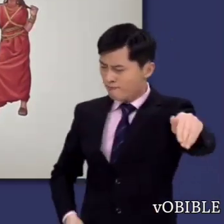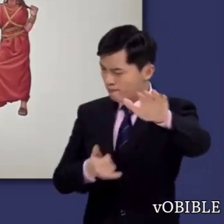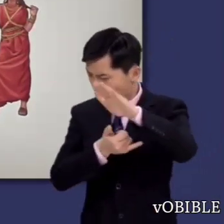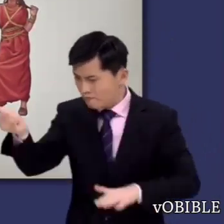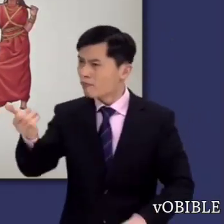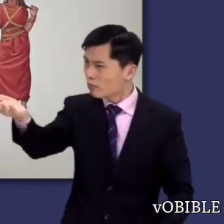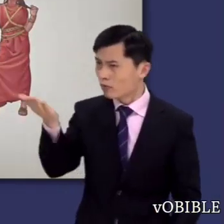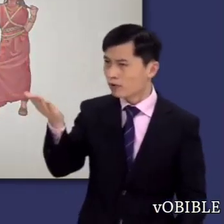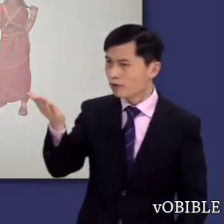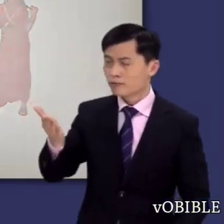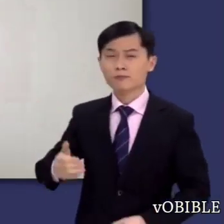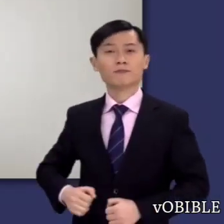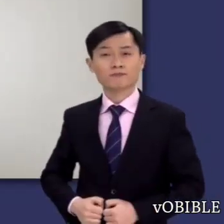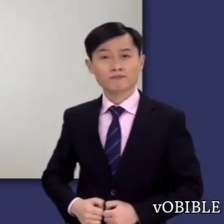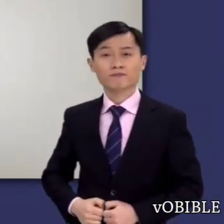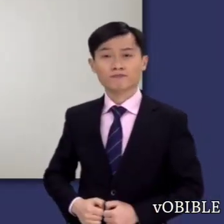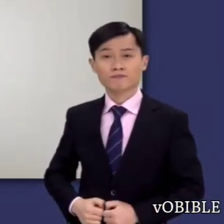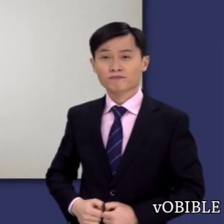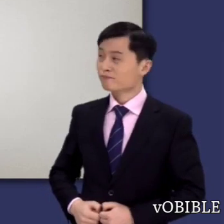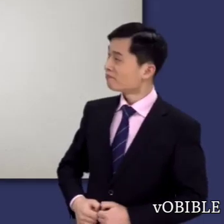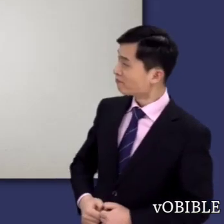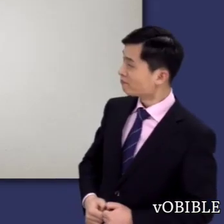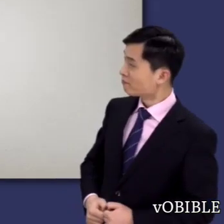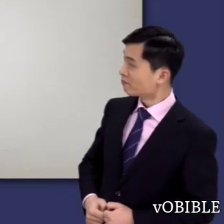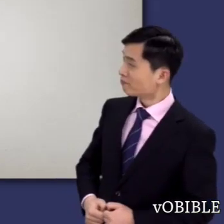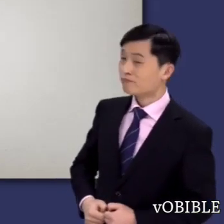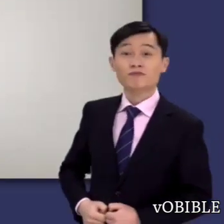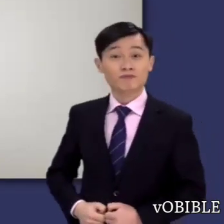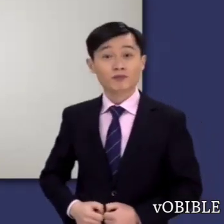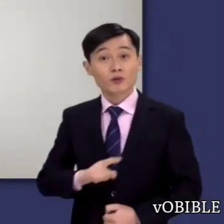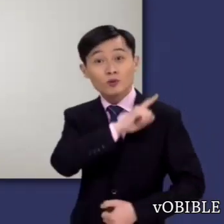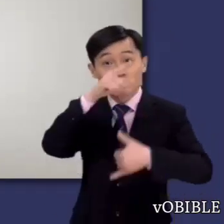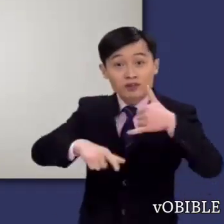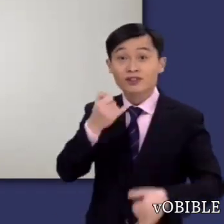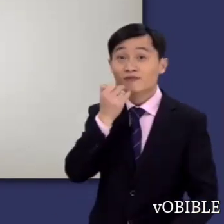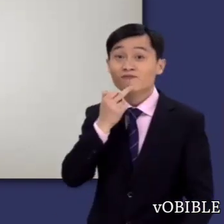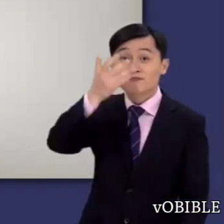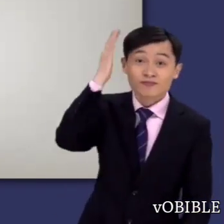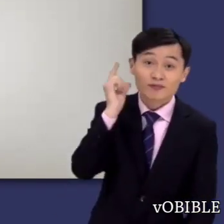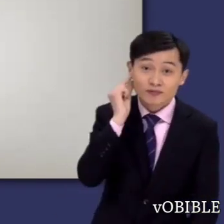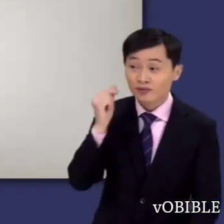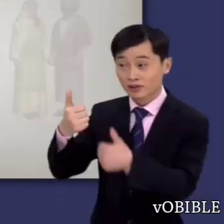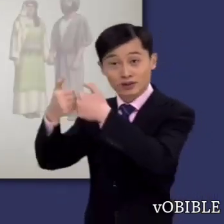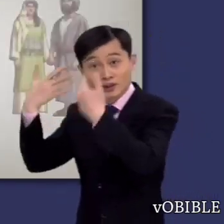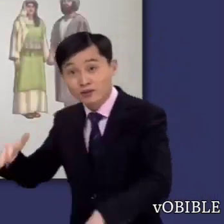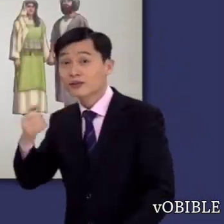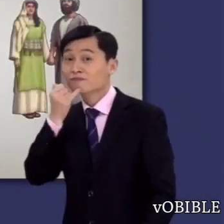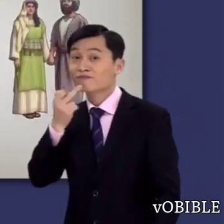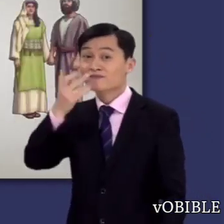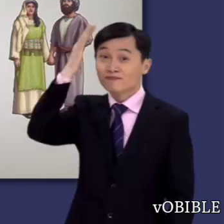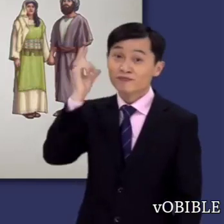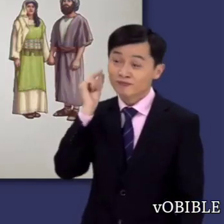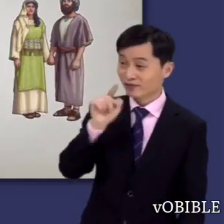远离不道德的性行为。第七章，保罗向独身和已婚的基督徒提出良